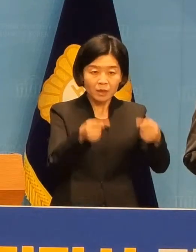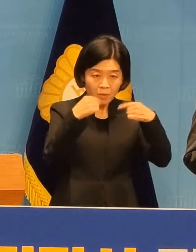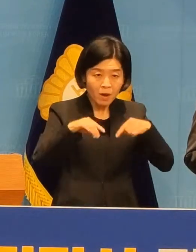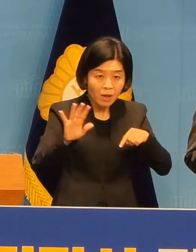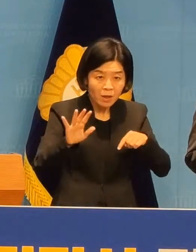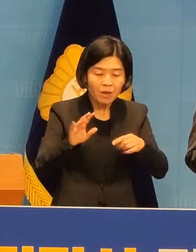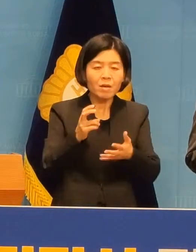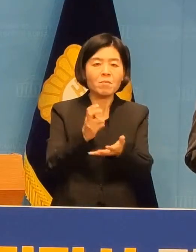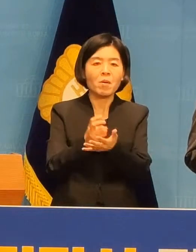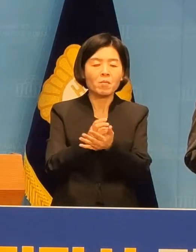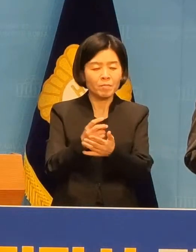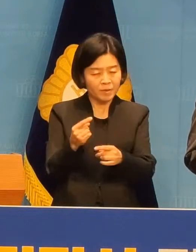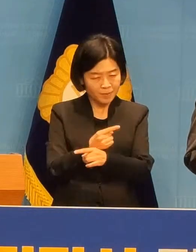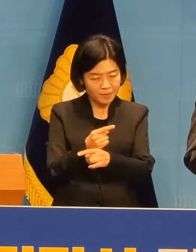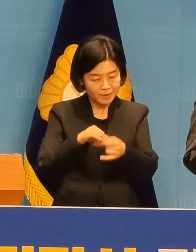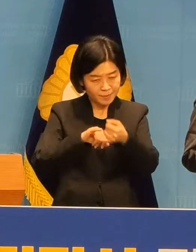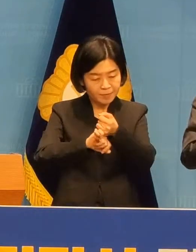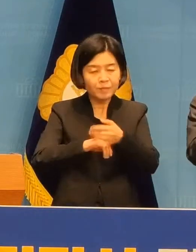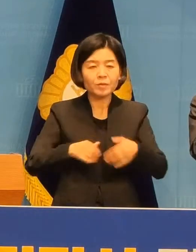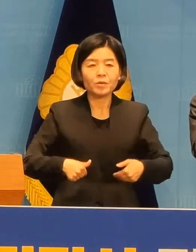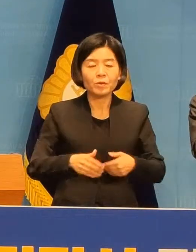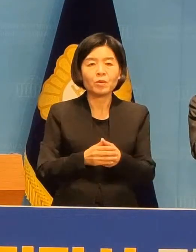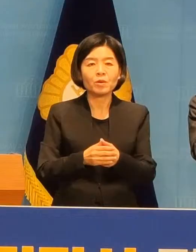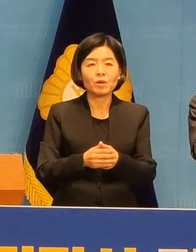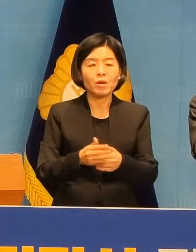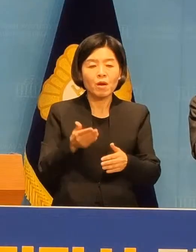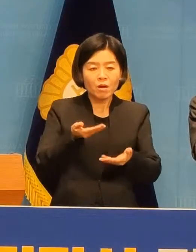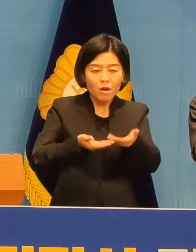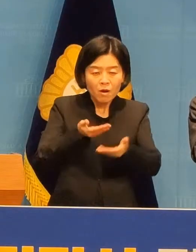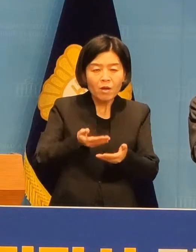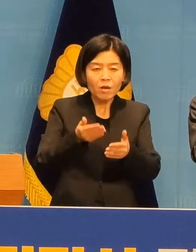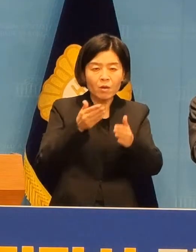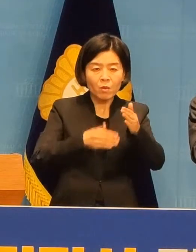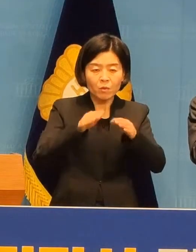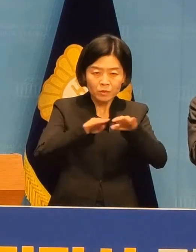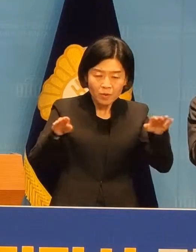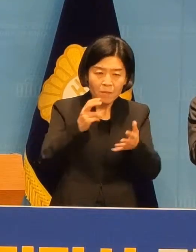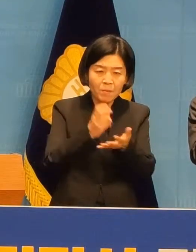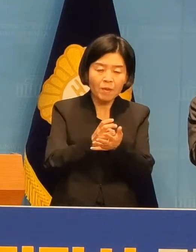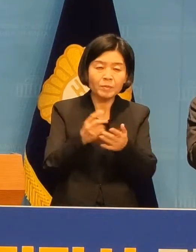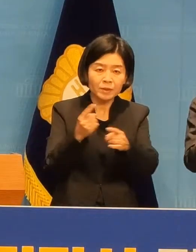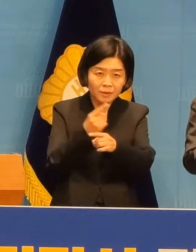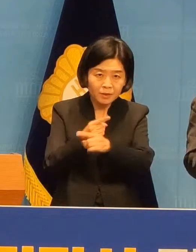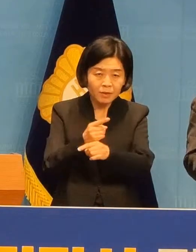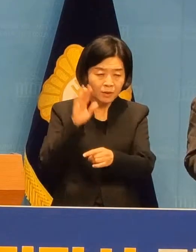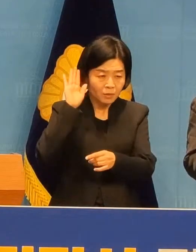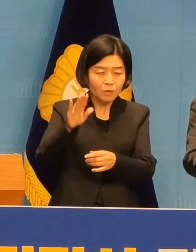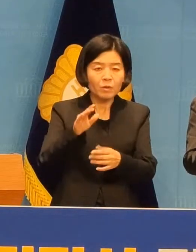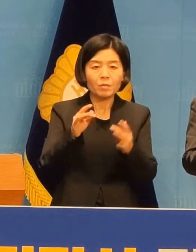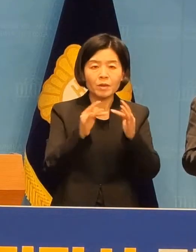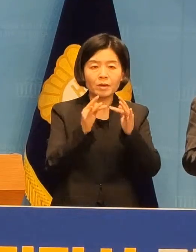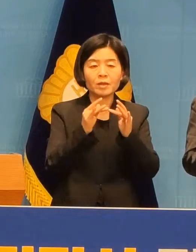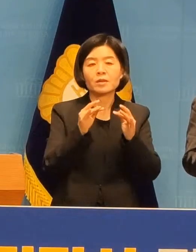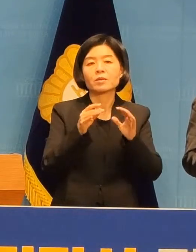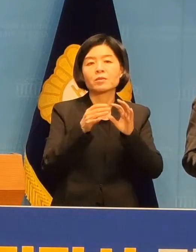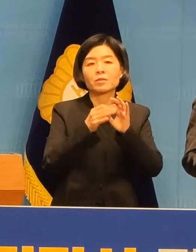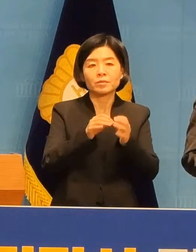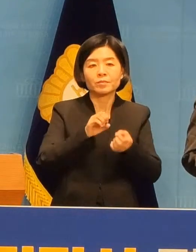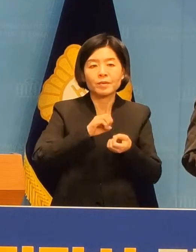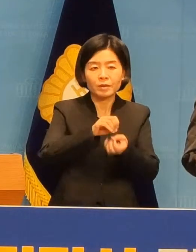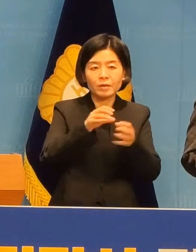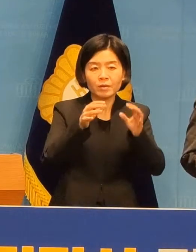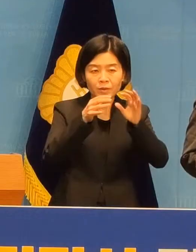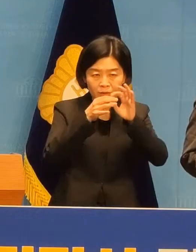불가피합니다. 향후 거래공정화법 제정과 더불어 배달 플랫폼 규제를 위한 특별법 마련으로